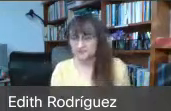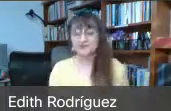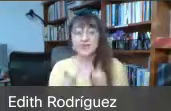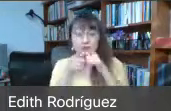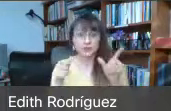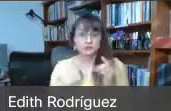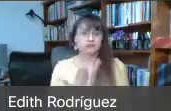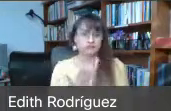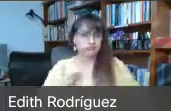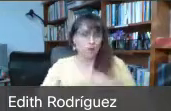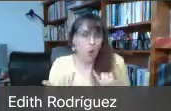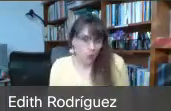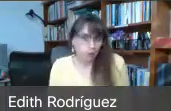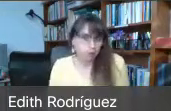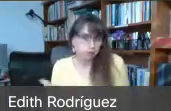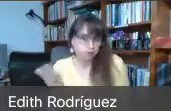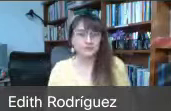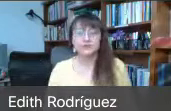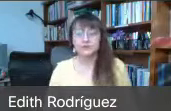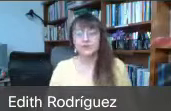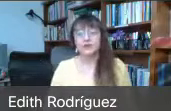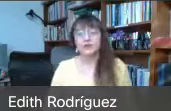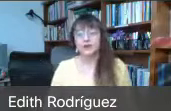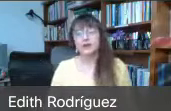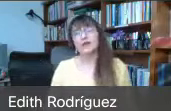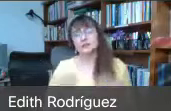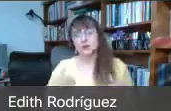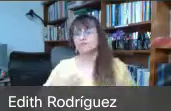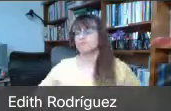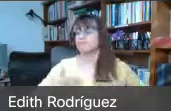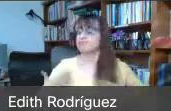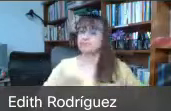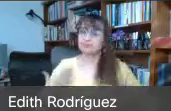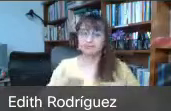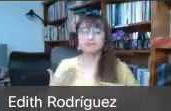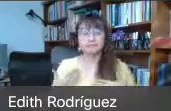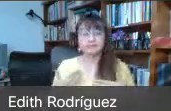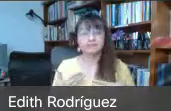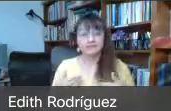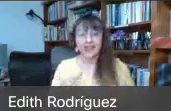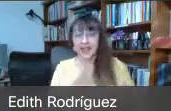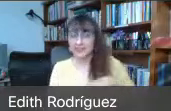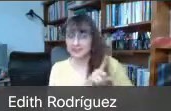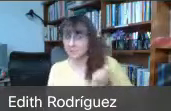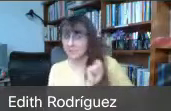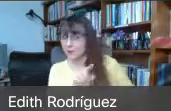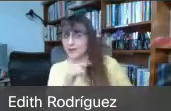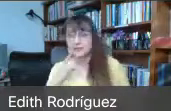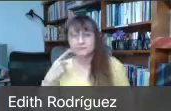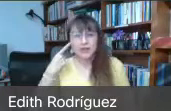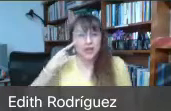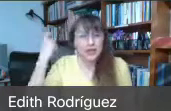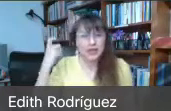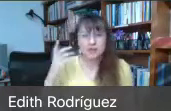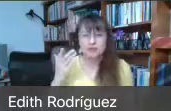sexual. Y estoy en la maestría de lingüística en el Instituto Carlos Cuervo. En este momento soy candidata de la maestría.